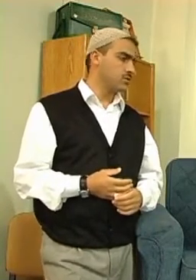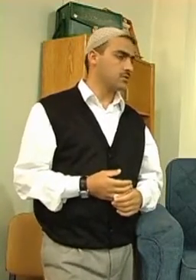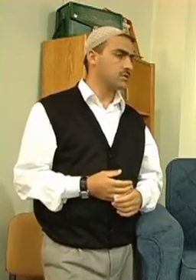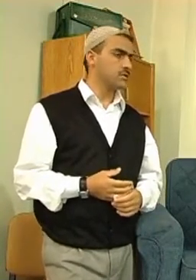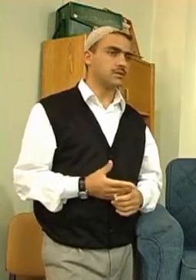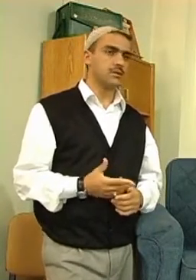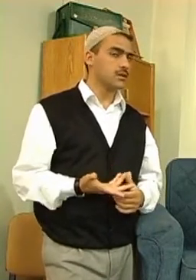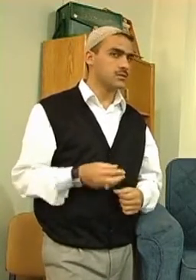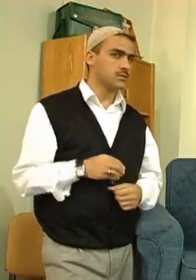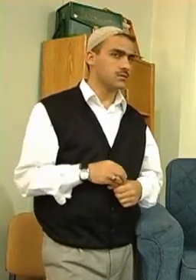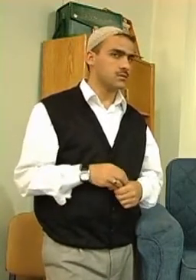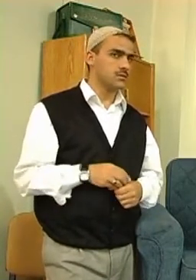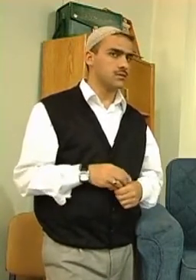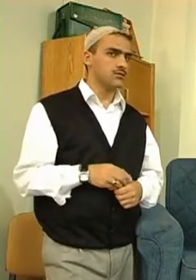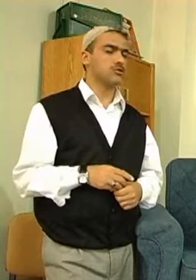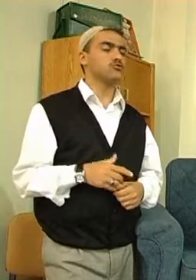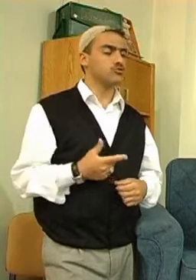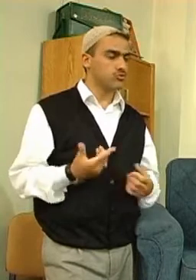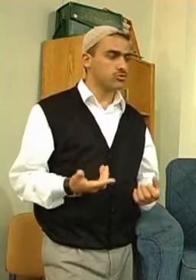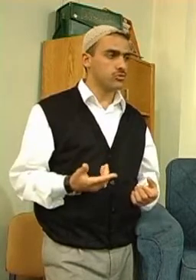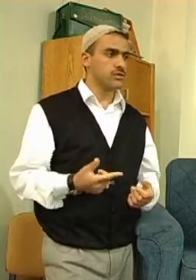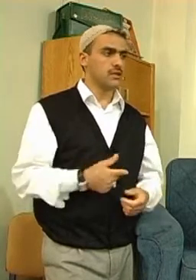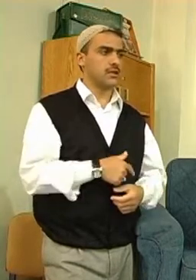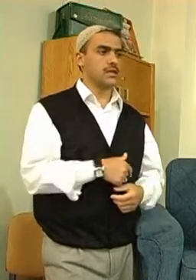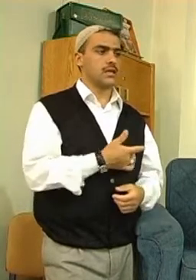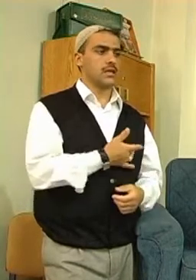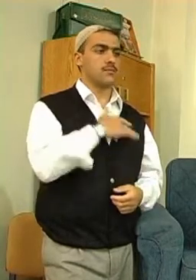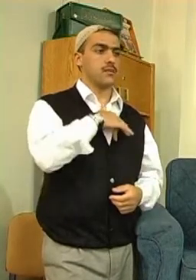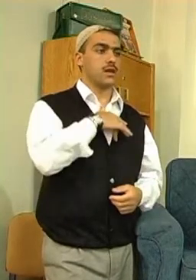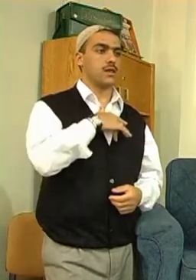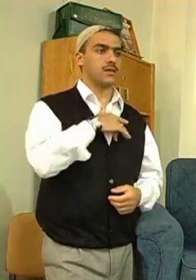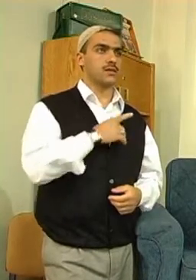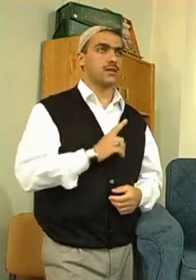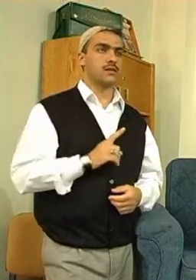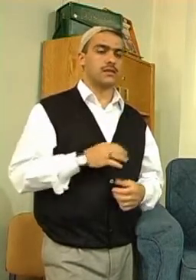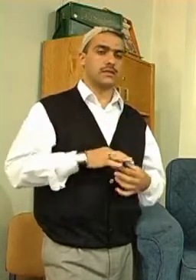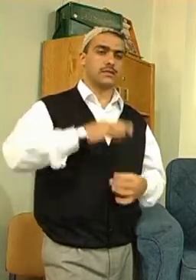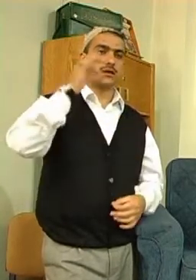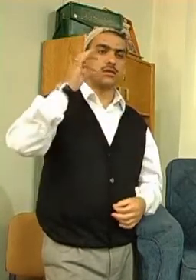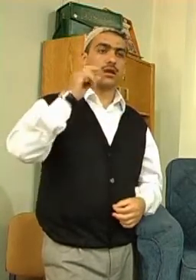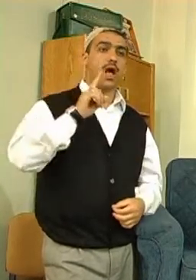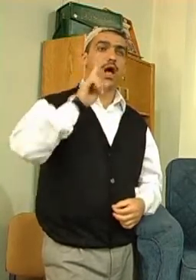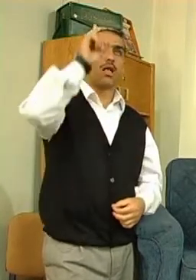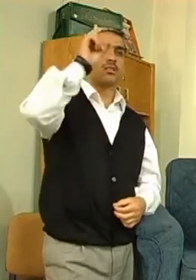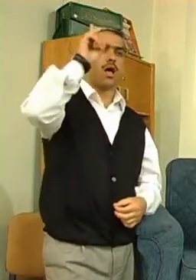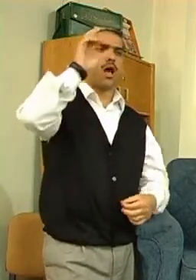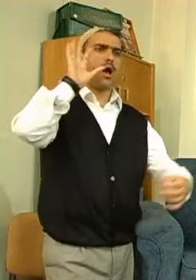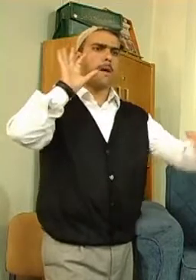Çünkü iman insanı Sani Zülcelal'ine nispet ediyor.